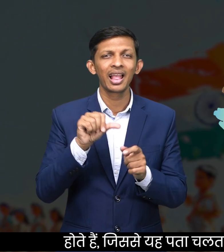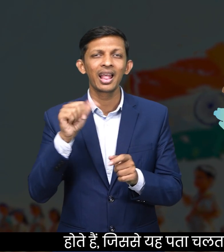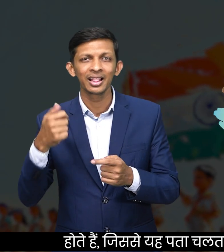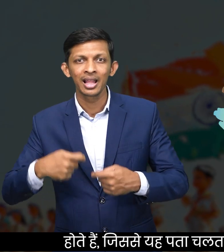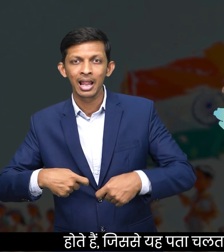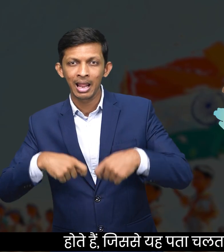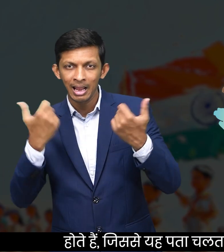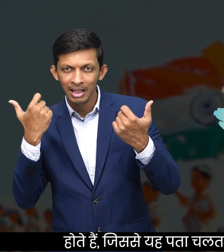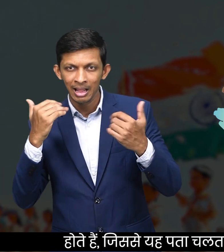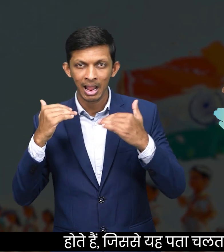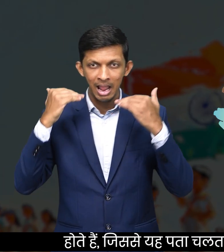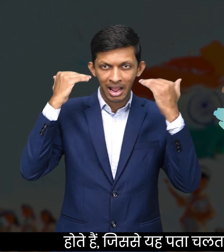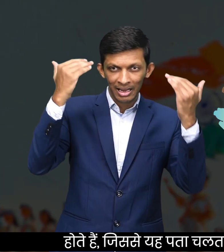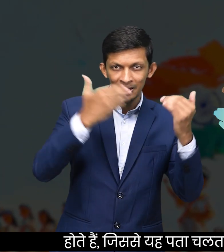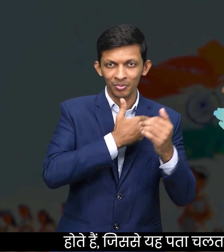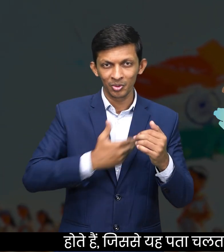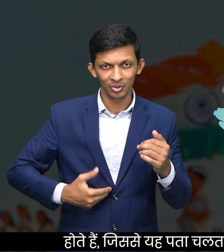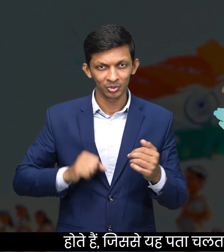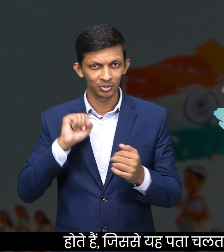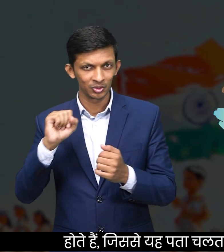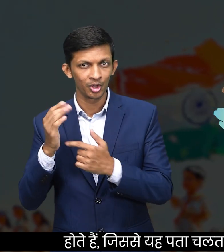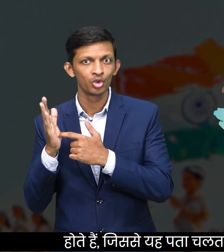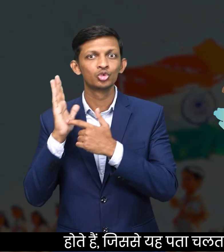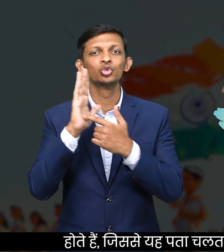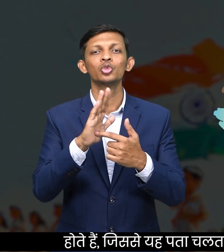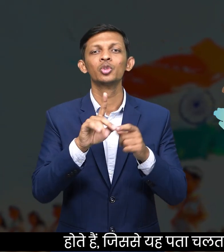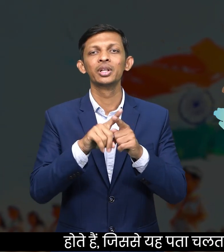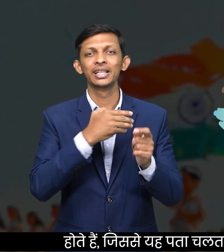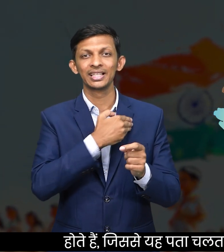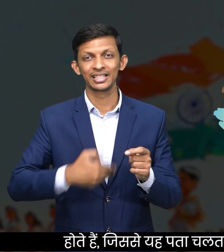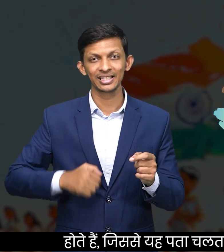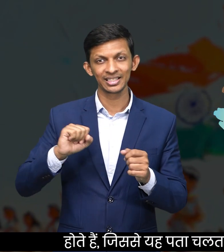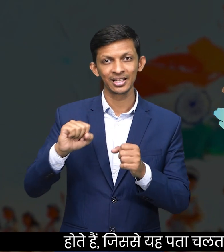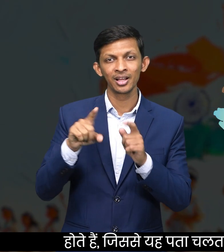पता चलता है कि भारत में जातिगत असमानताएं जारी हैं।